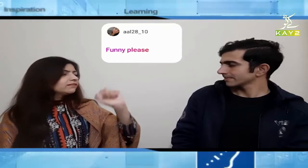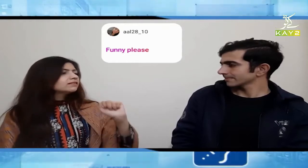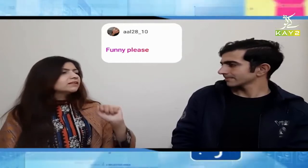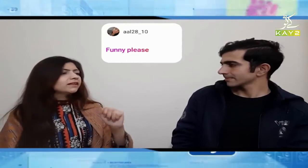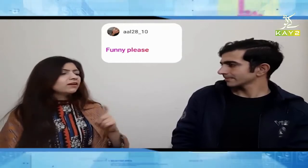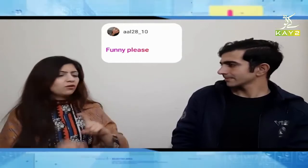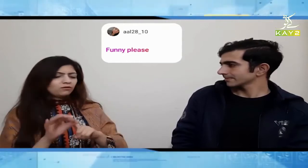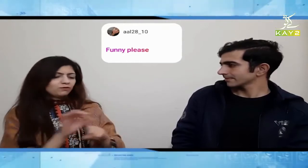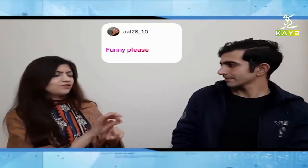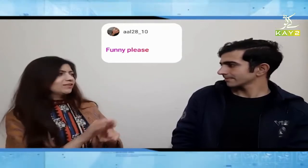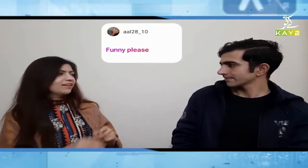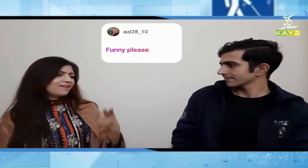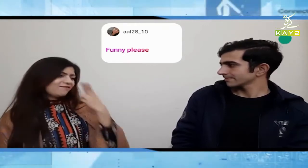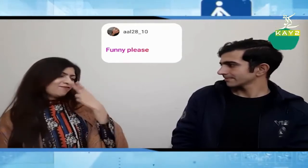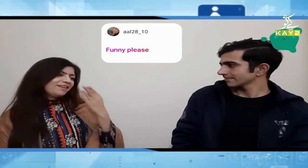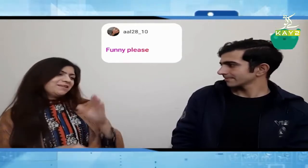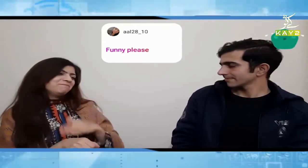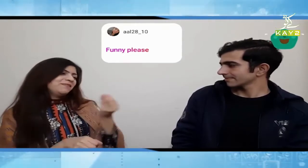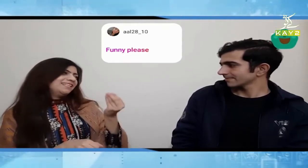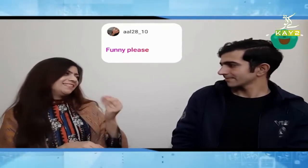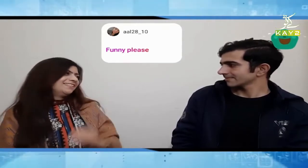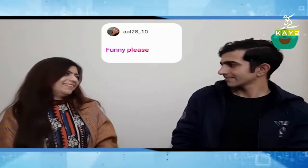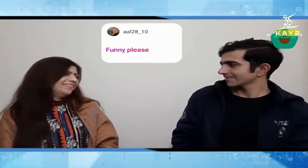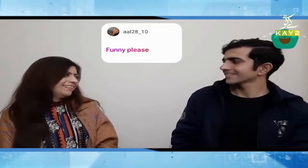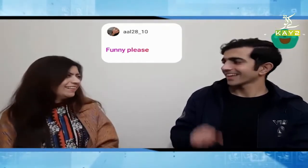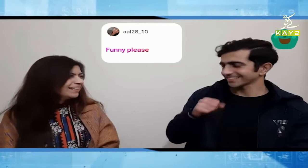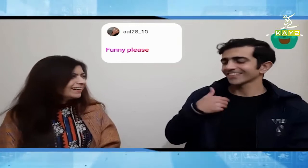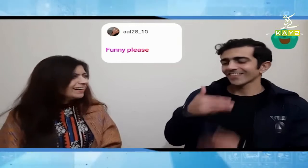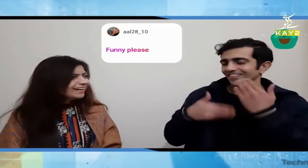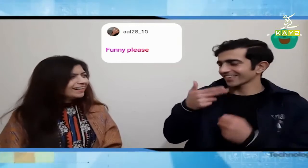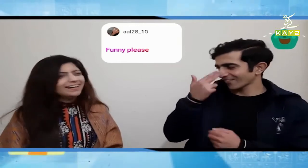AAL28, ठीक है, और वो क्वेश्चन कर रहा है फनी प्लीज।